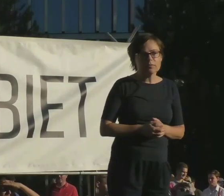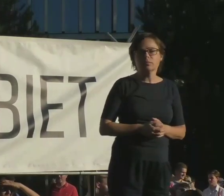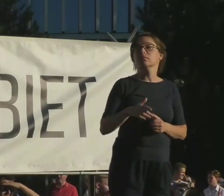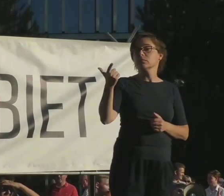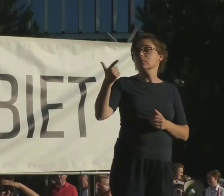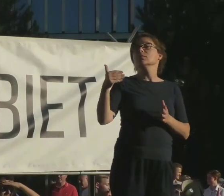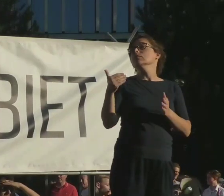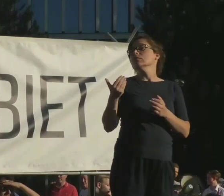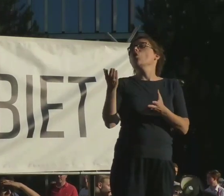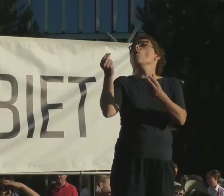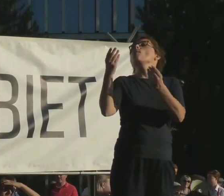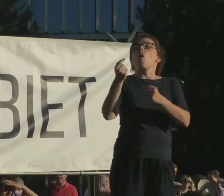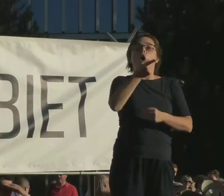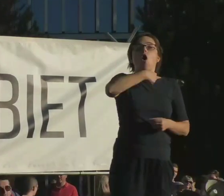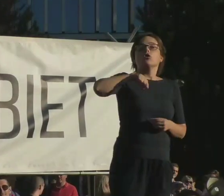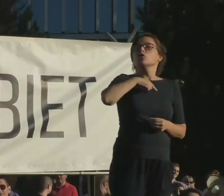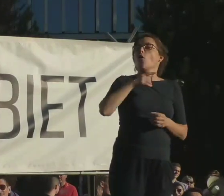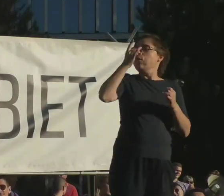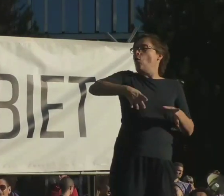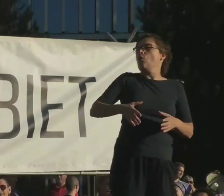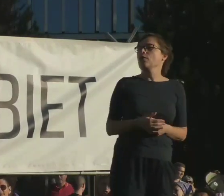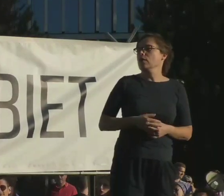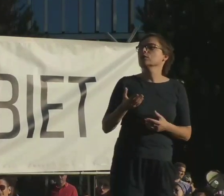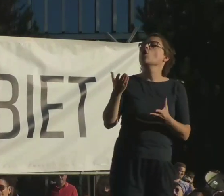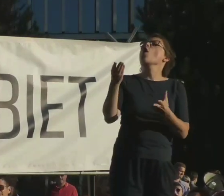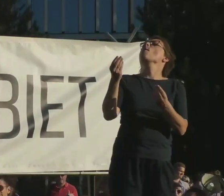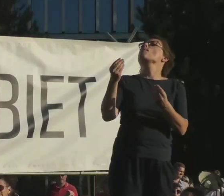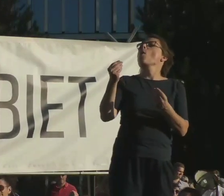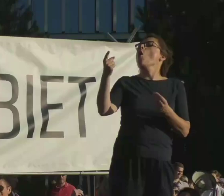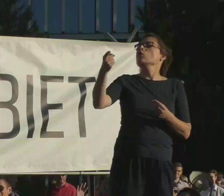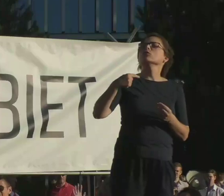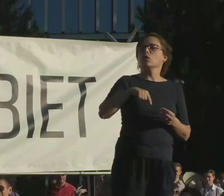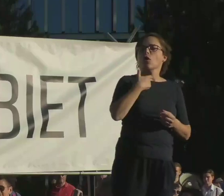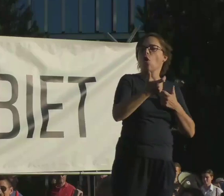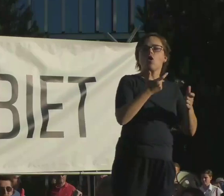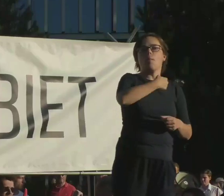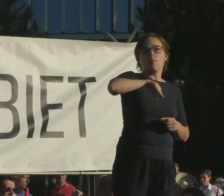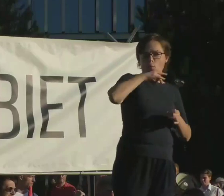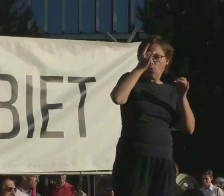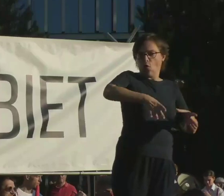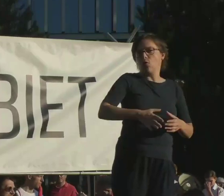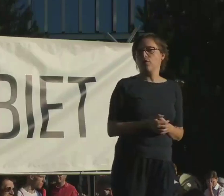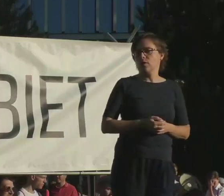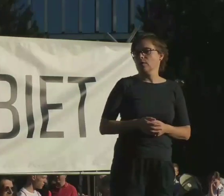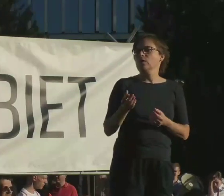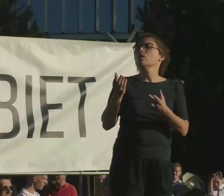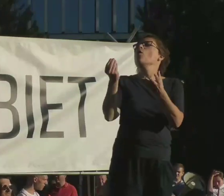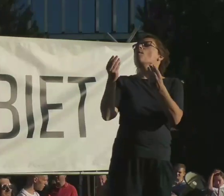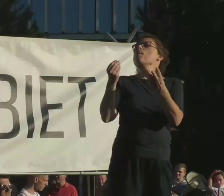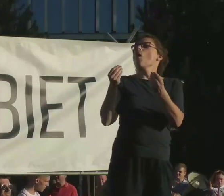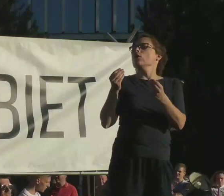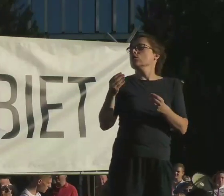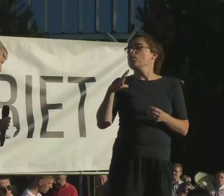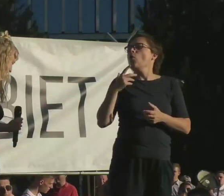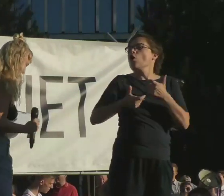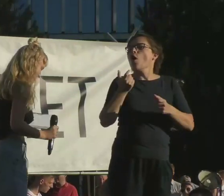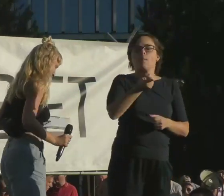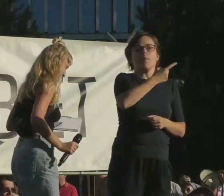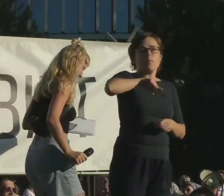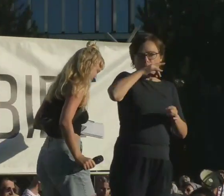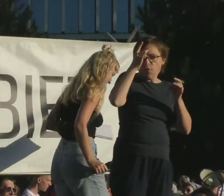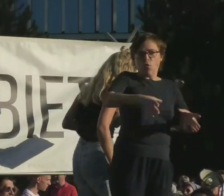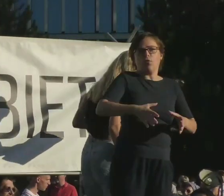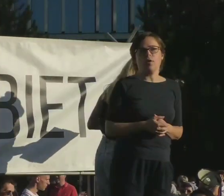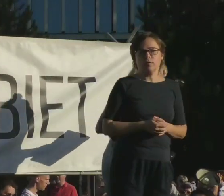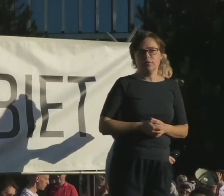było nas nie wkurwiać! Trzeba było nas nie wkurwiać! Trzeba było